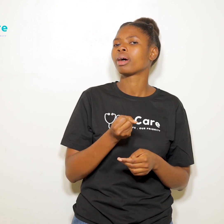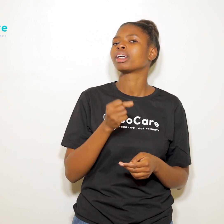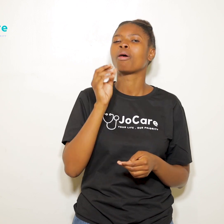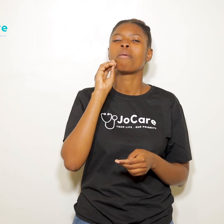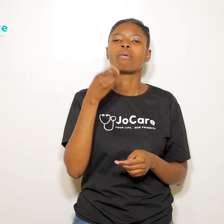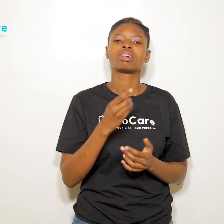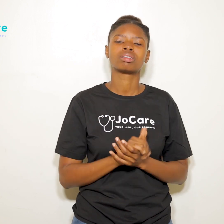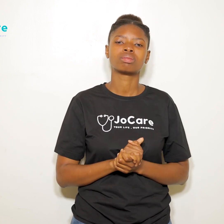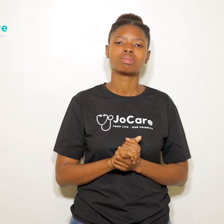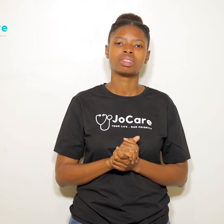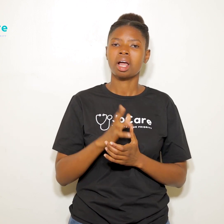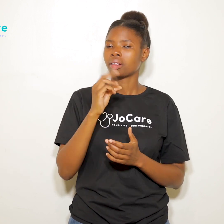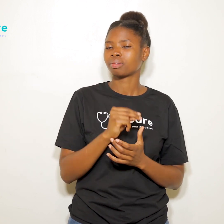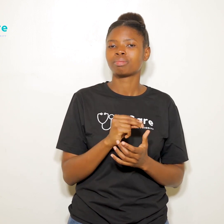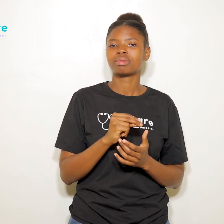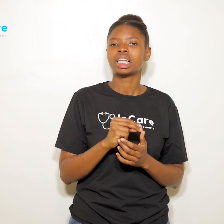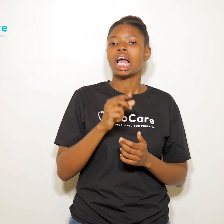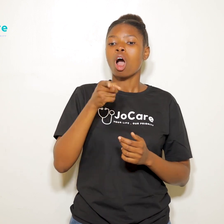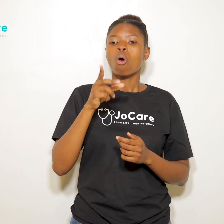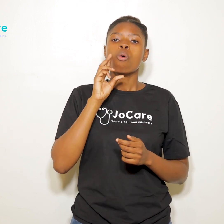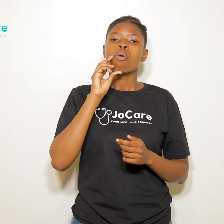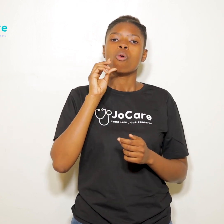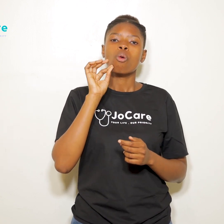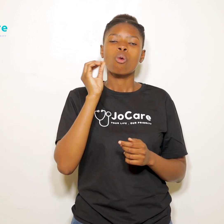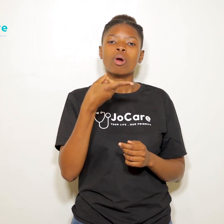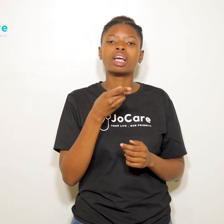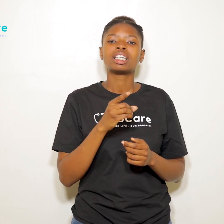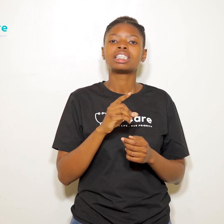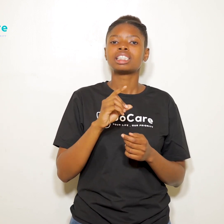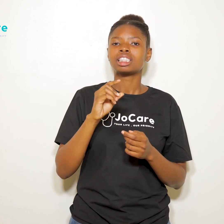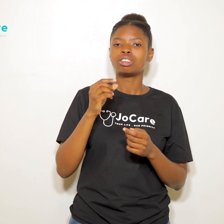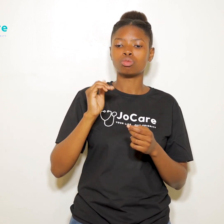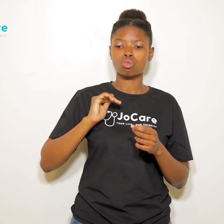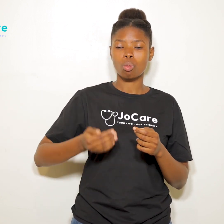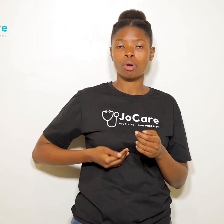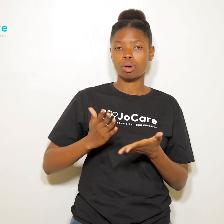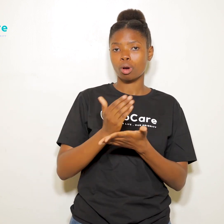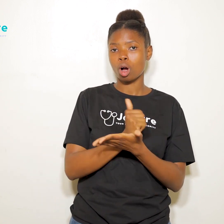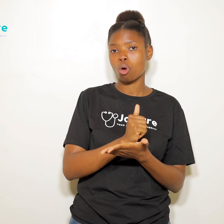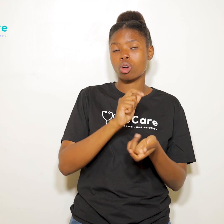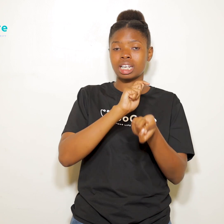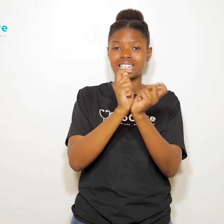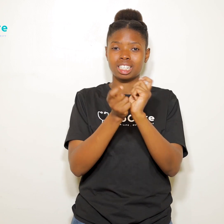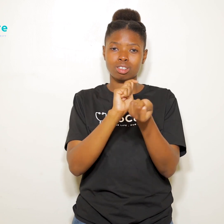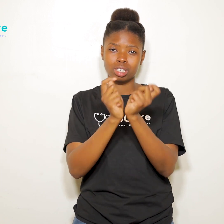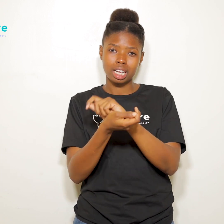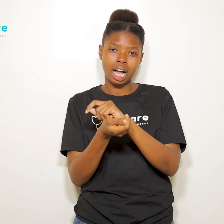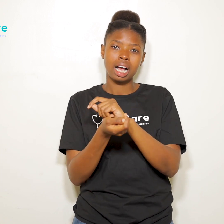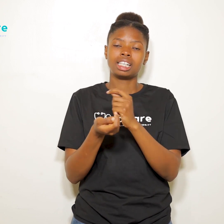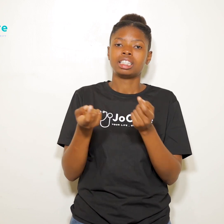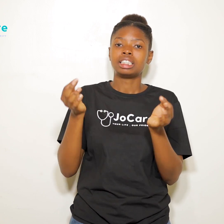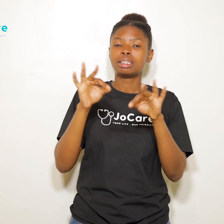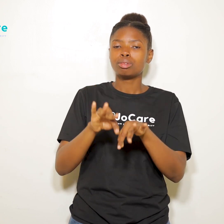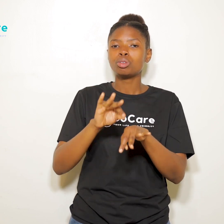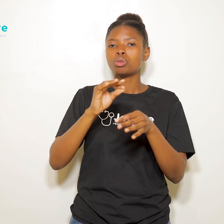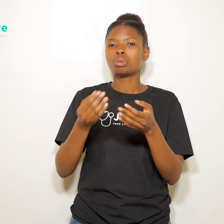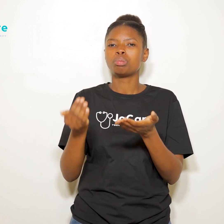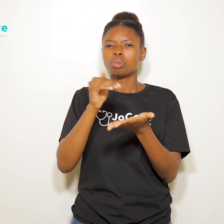ni uk'umugore, kubera ko iryo hindagurika ribaho ryisubira, riba mu mubiri w'umugore, kandi ni ibintu niko umugore